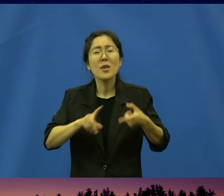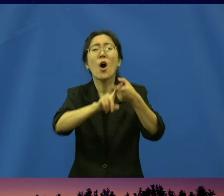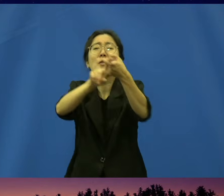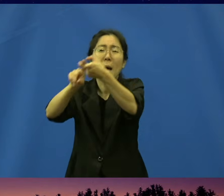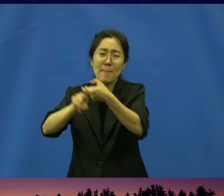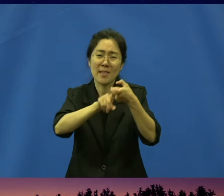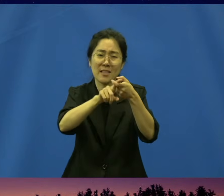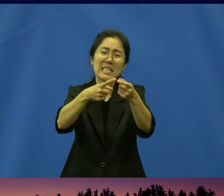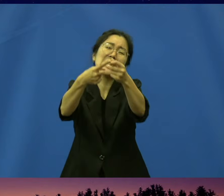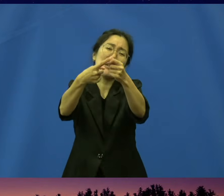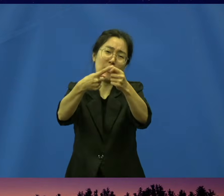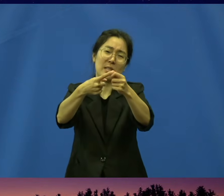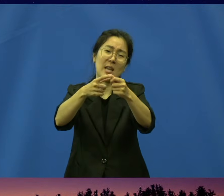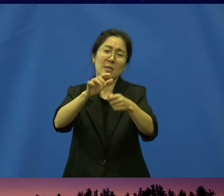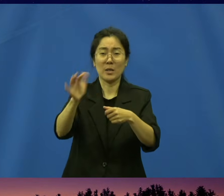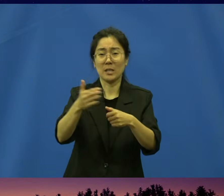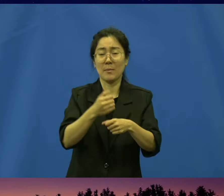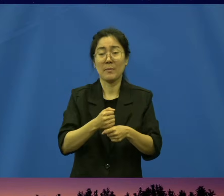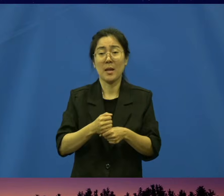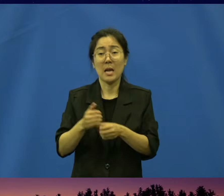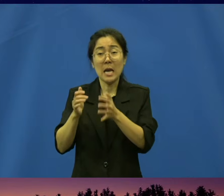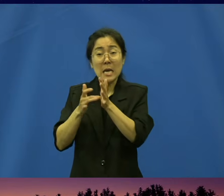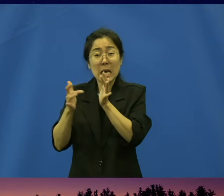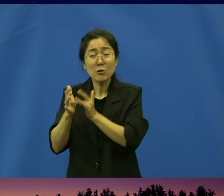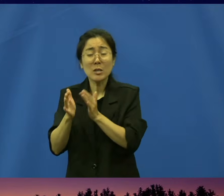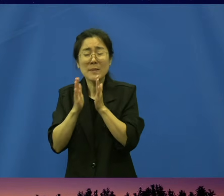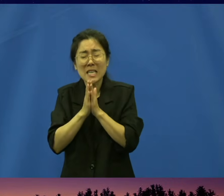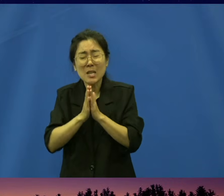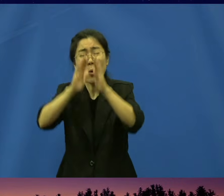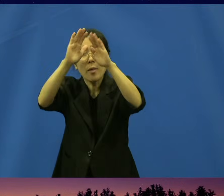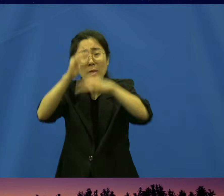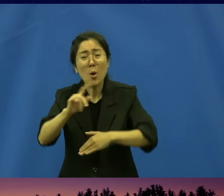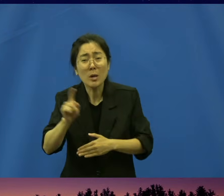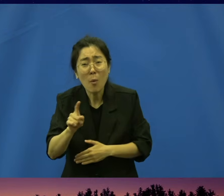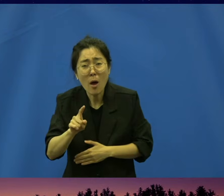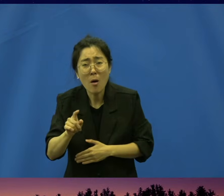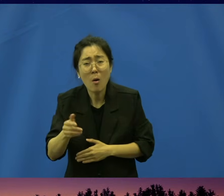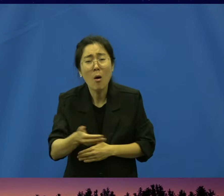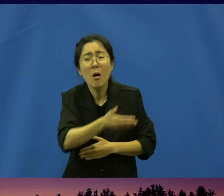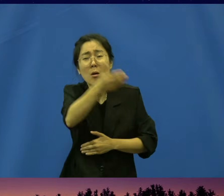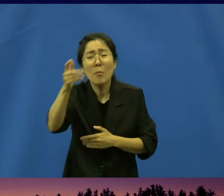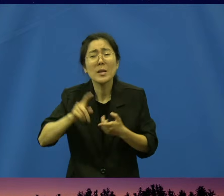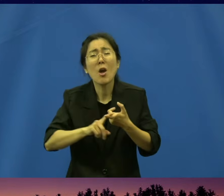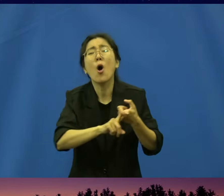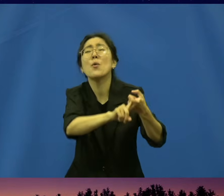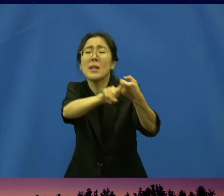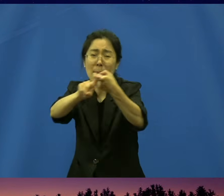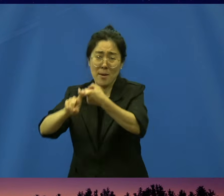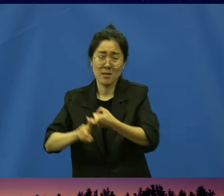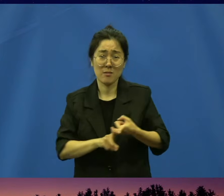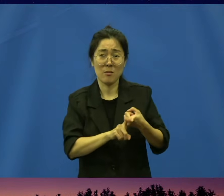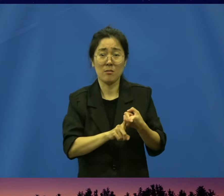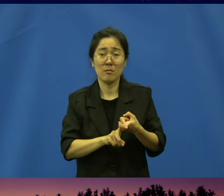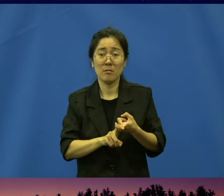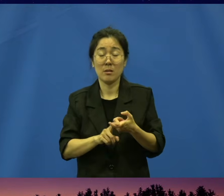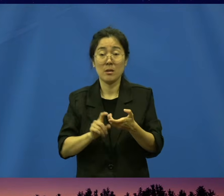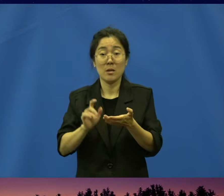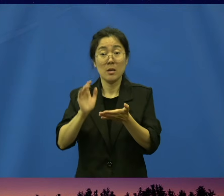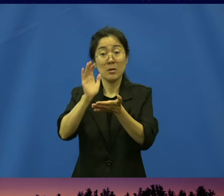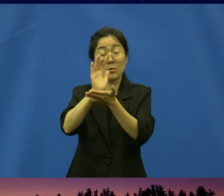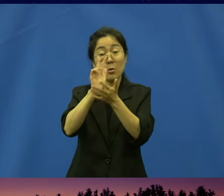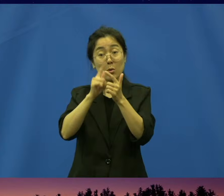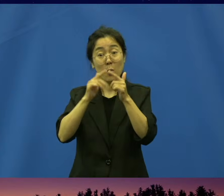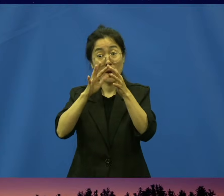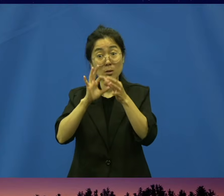일, 주님께서 염려하셔서 기도하신 그 연합이 이 교회를 시발로 새로운 차원에서 더